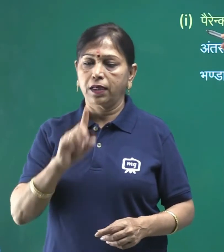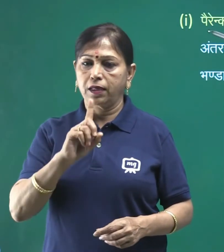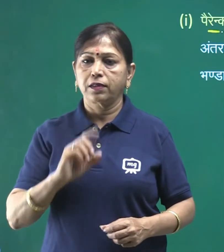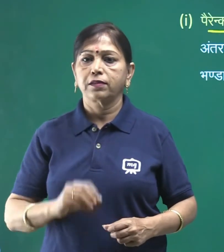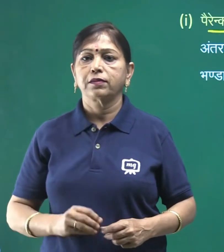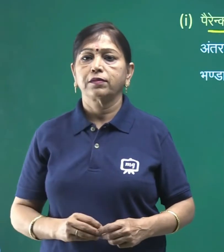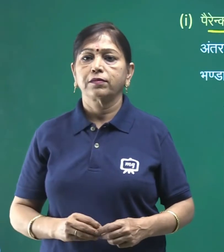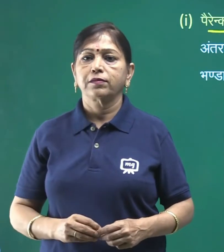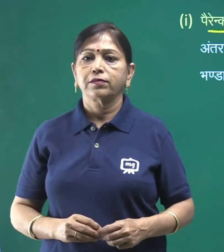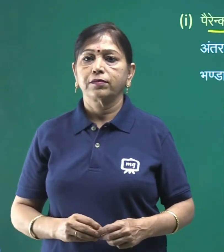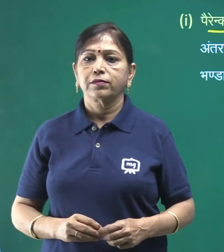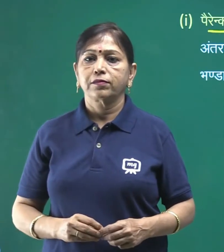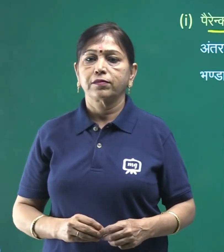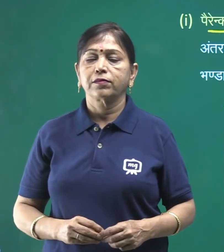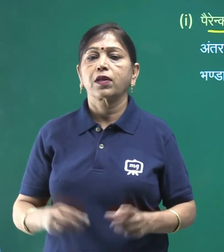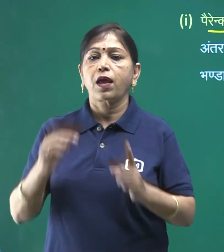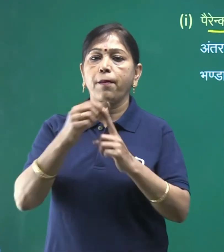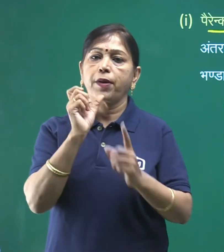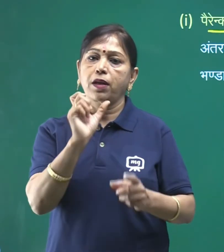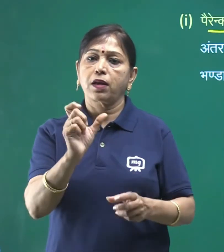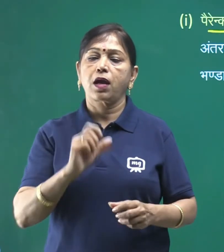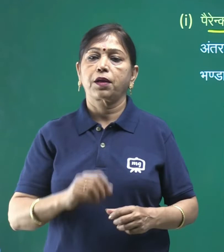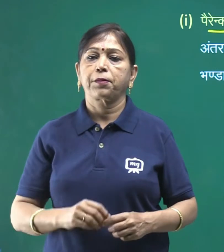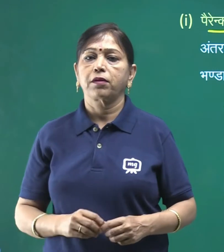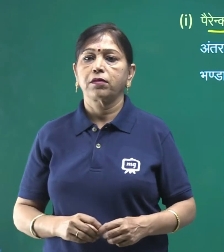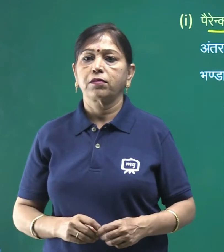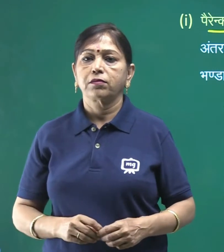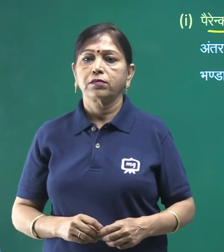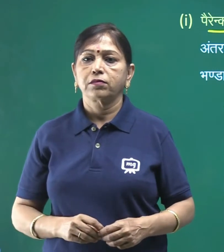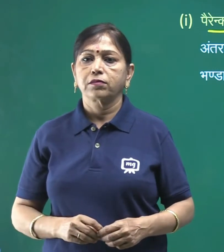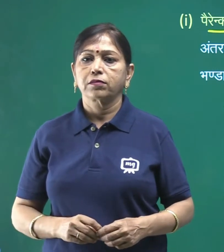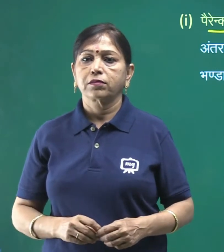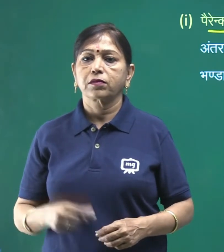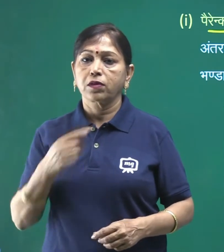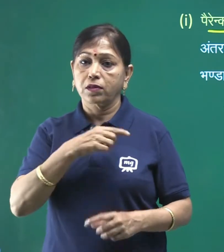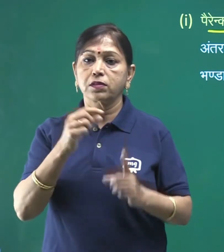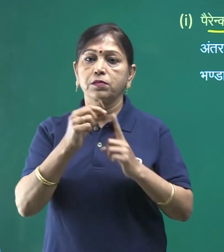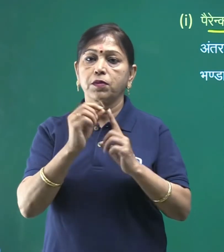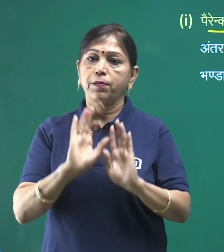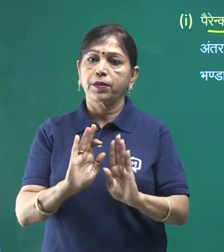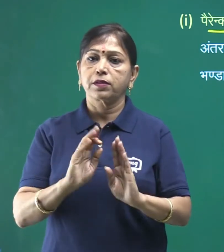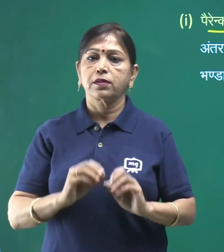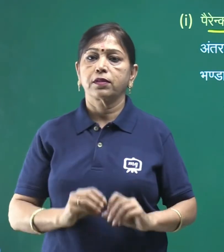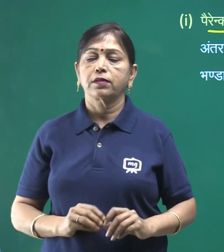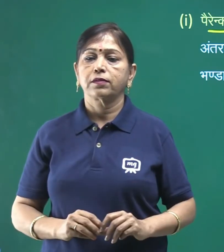एक, पेरेन्काइमा, इसमें उपस्थित